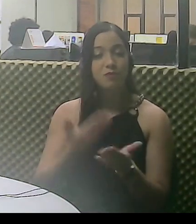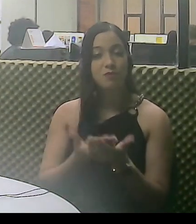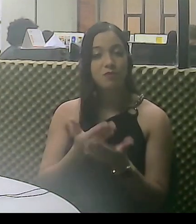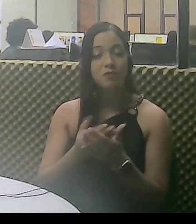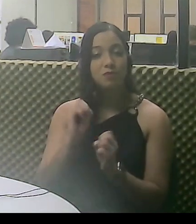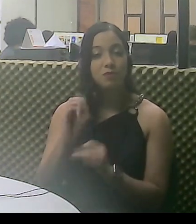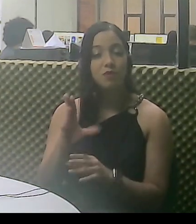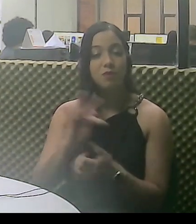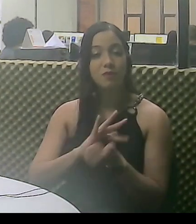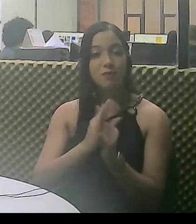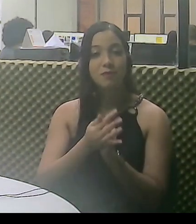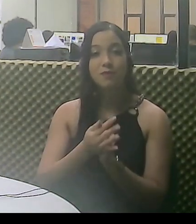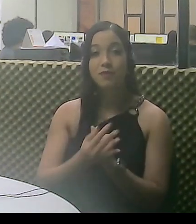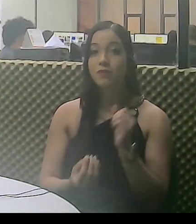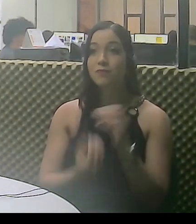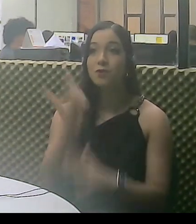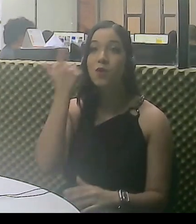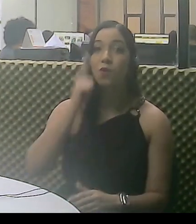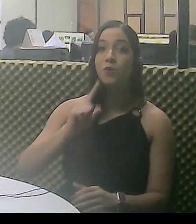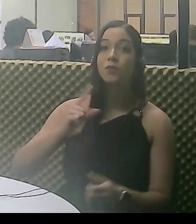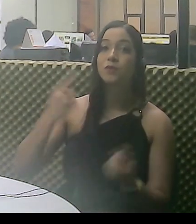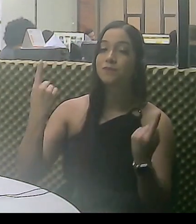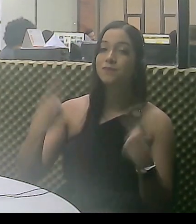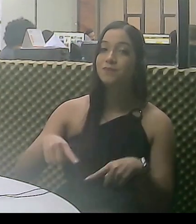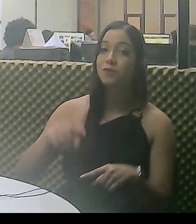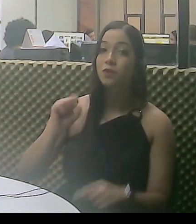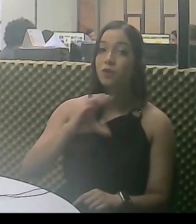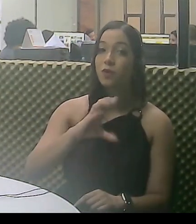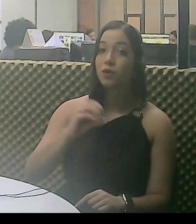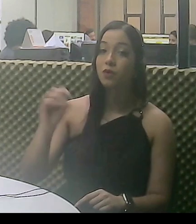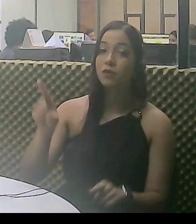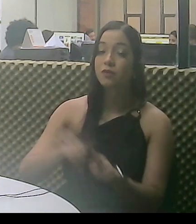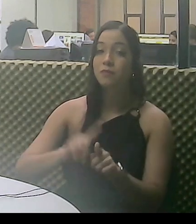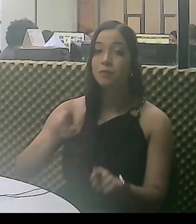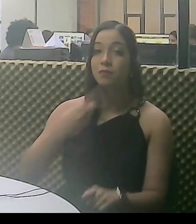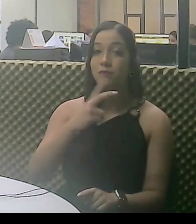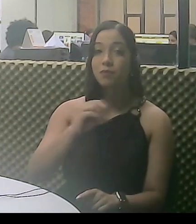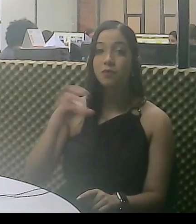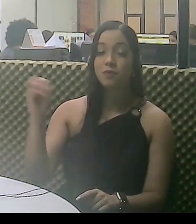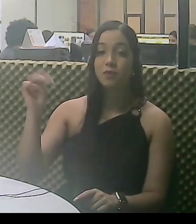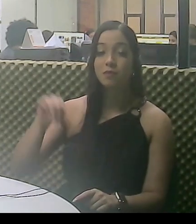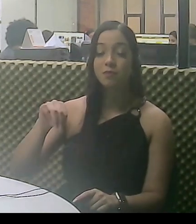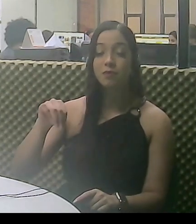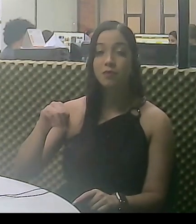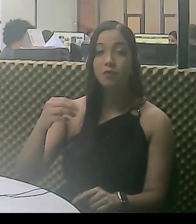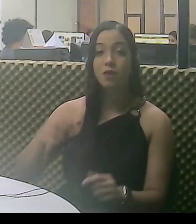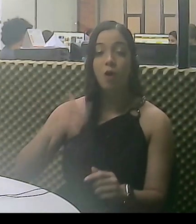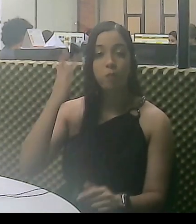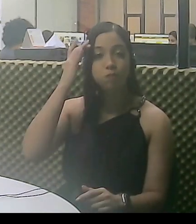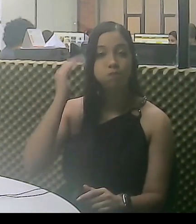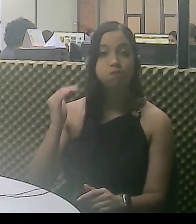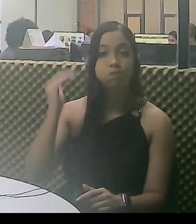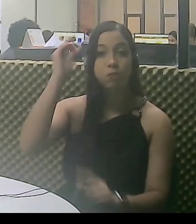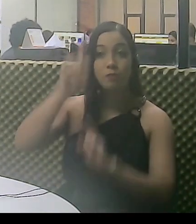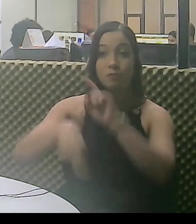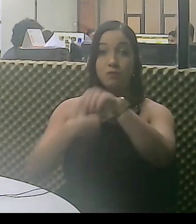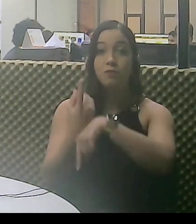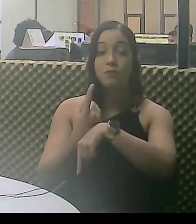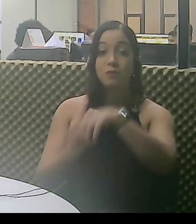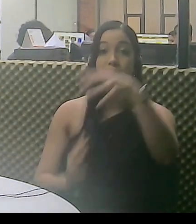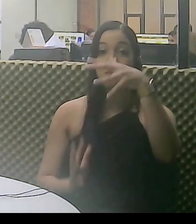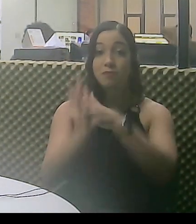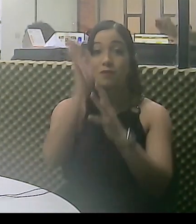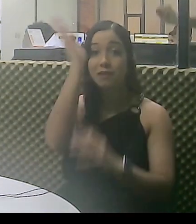Futel. O resultado obtido por ele na competição pelos 800 e 1.500 metros rasos na categoria adulto superou todas as